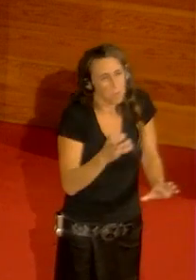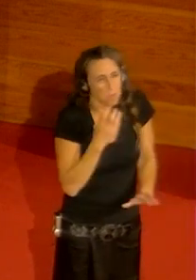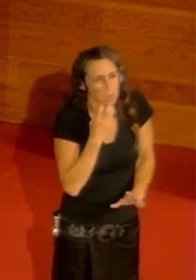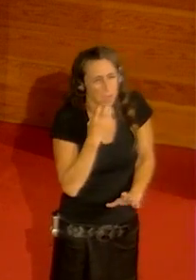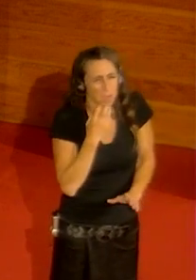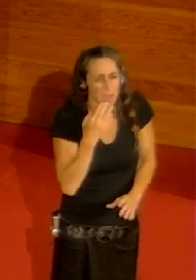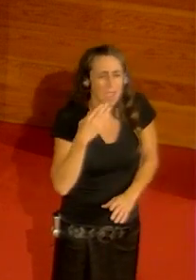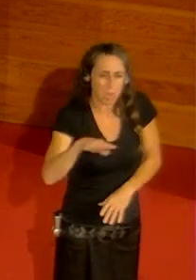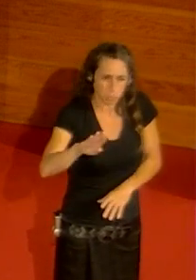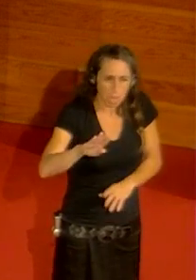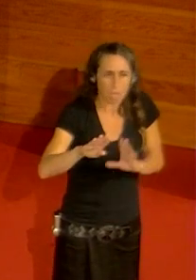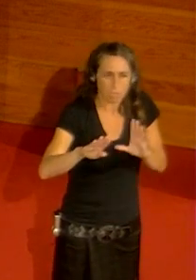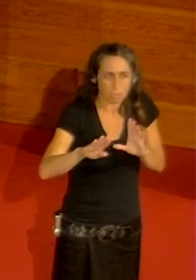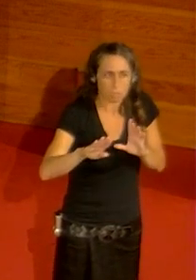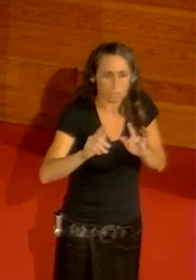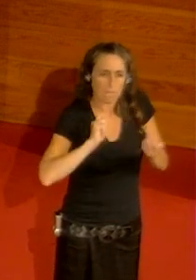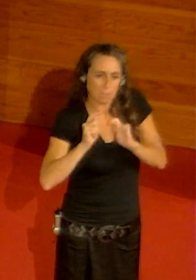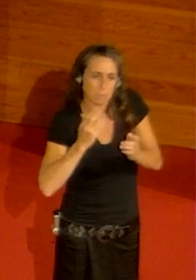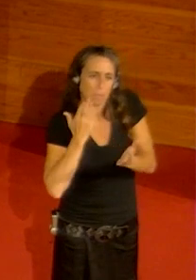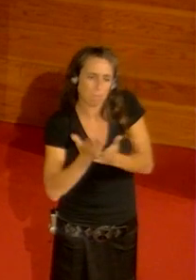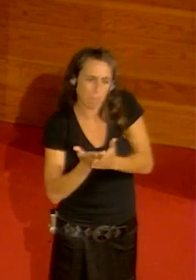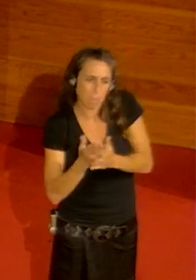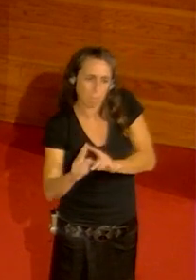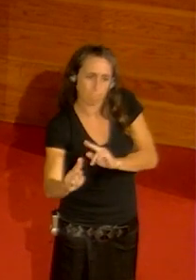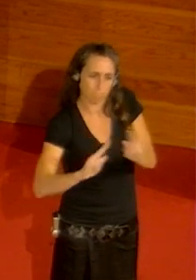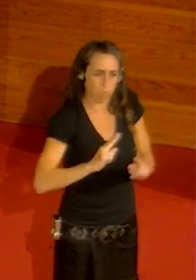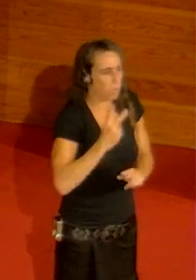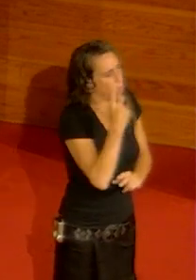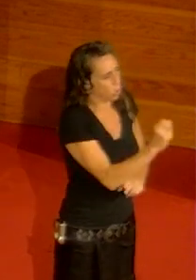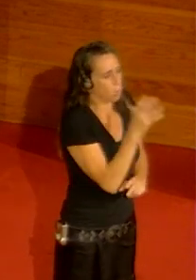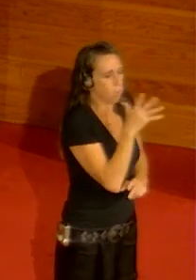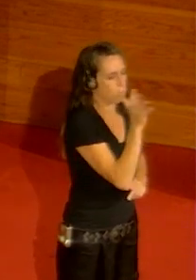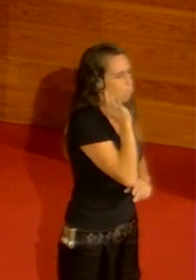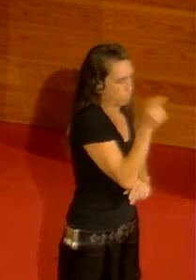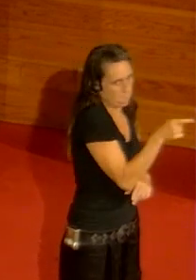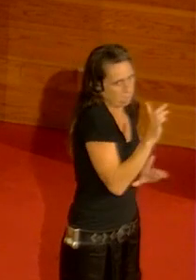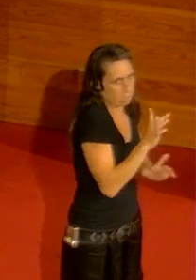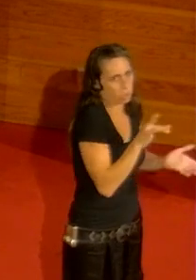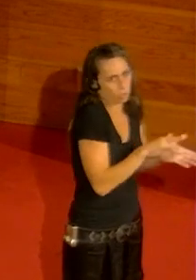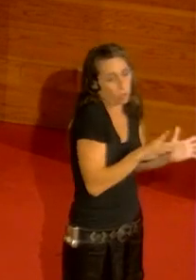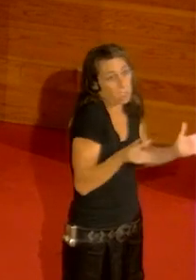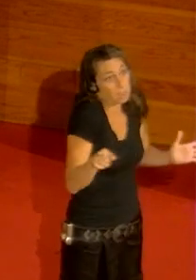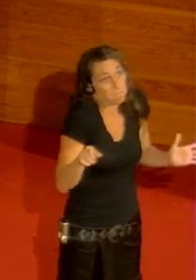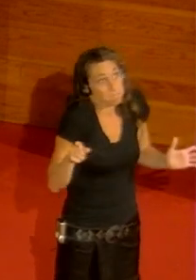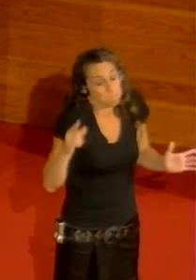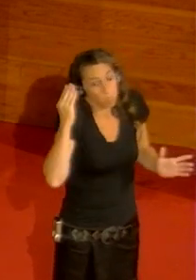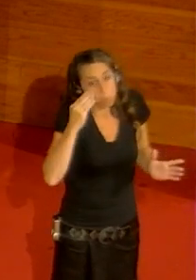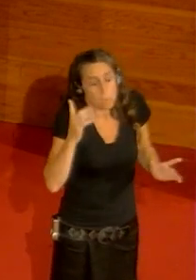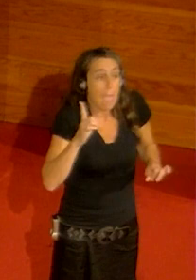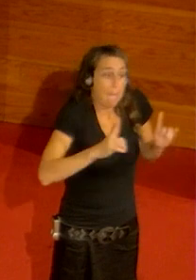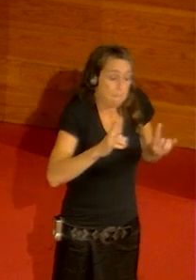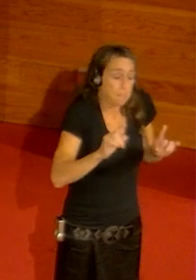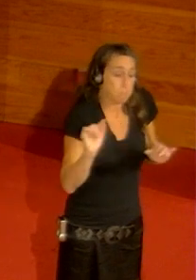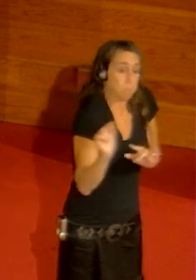le dijo que no le podía dar una entrevista porque era mujer es musulmán no sé se pueden dar ese tipo